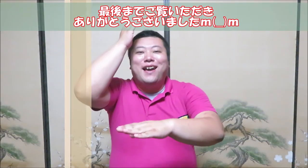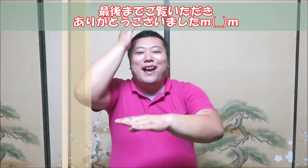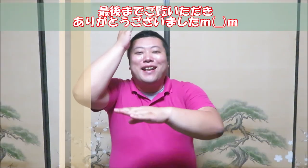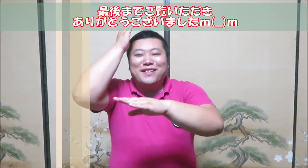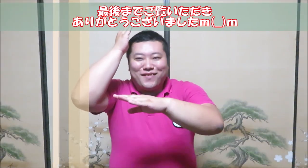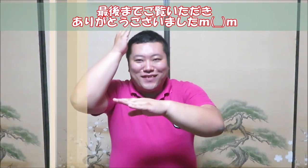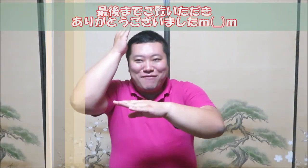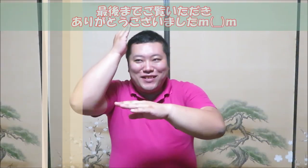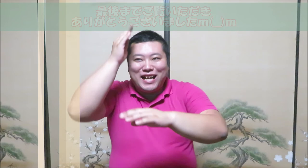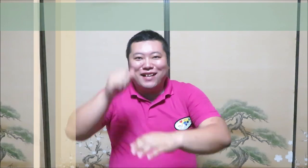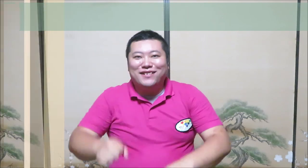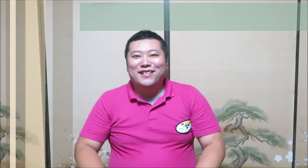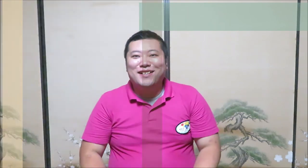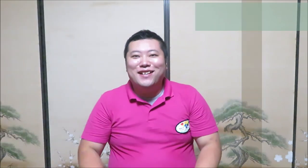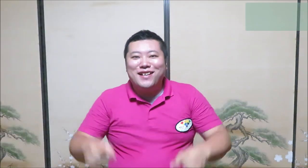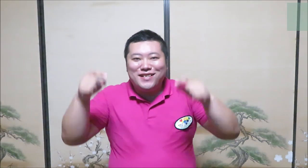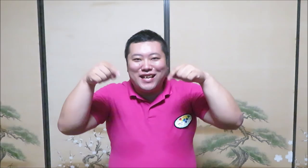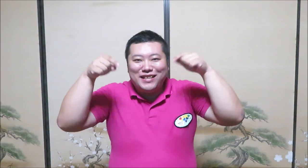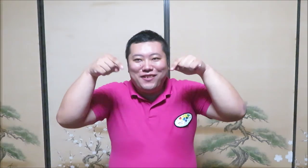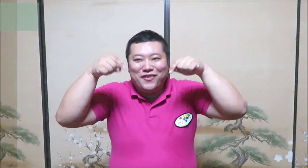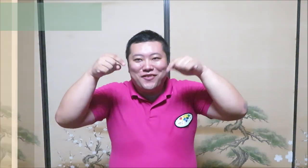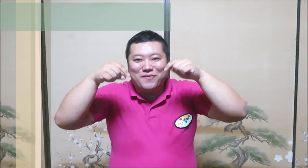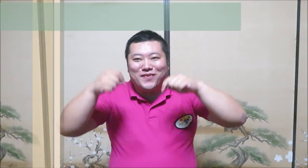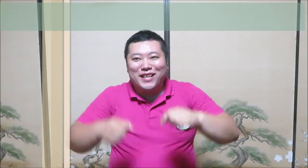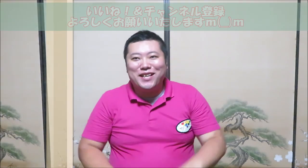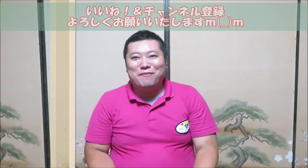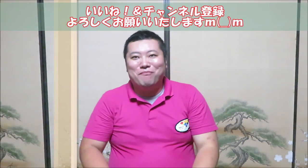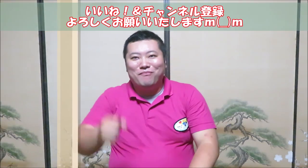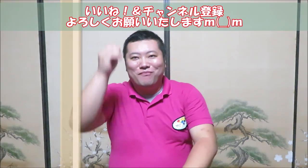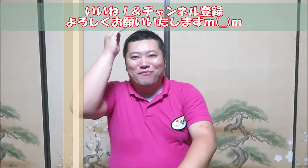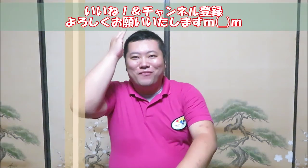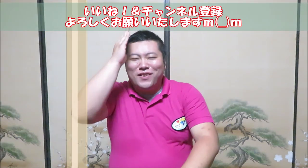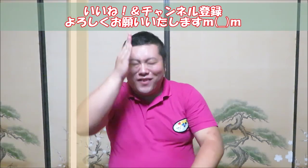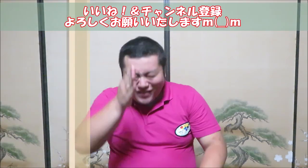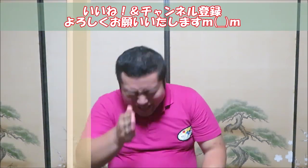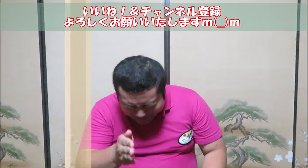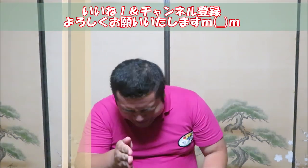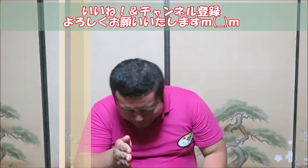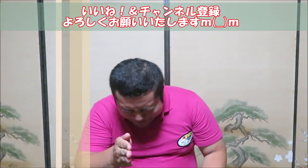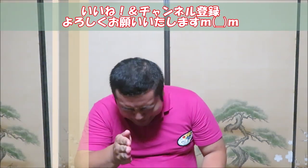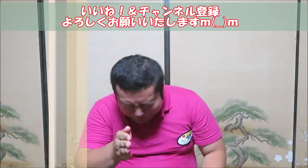ありがとうございました。チャンネル登録もぜひお願いいたします。